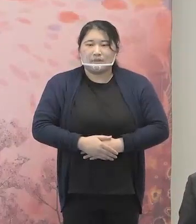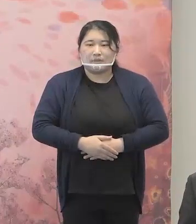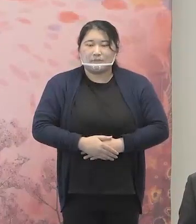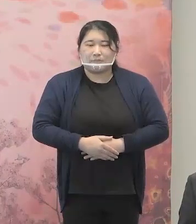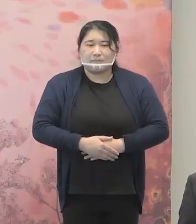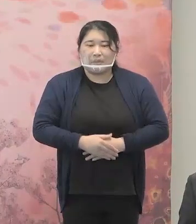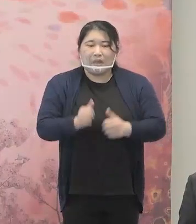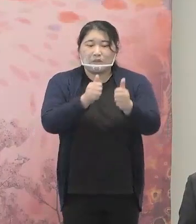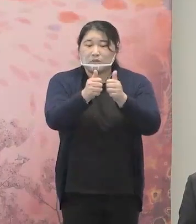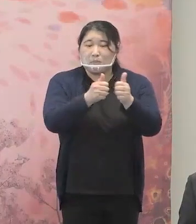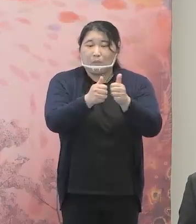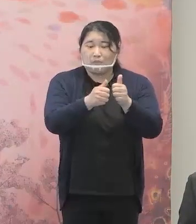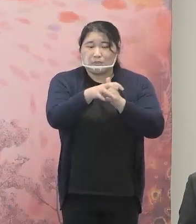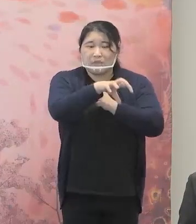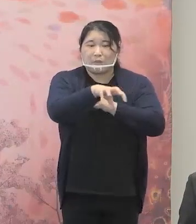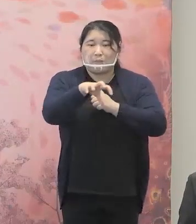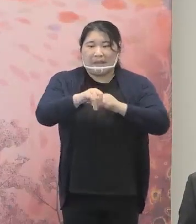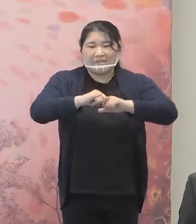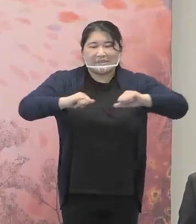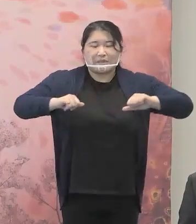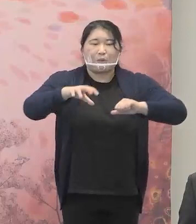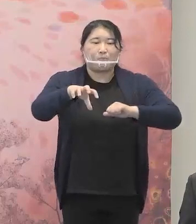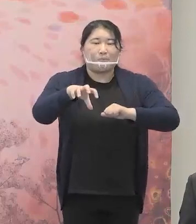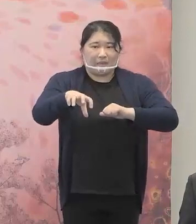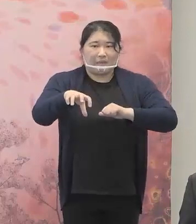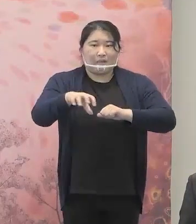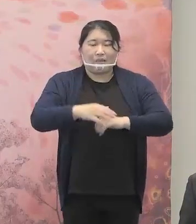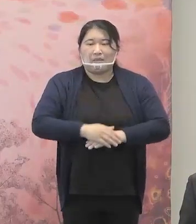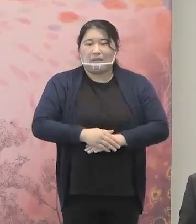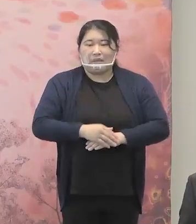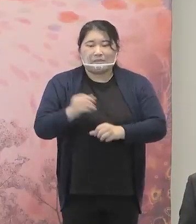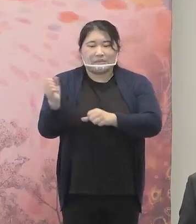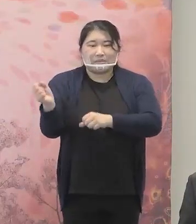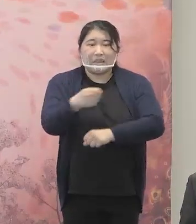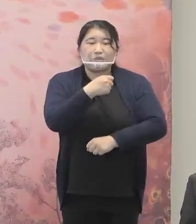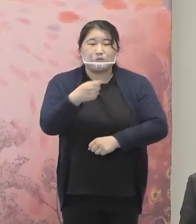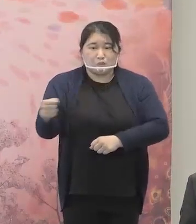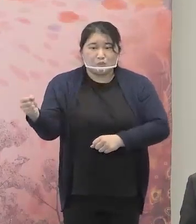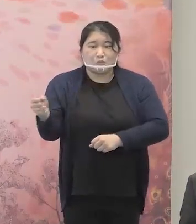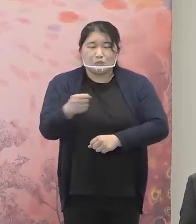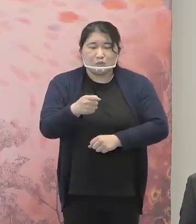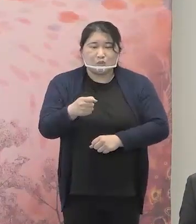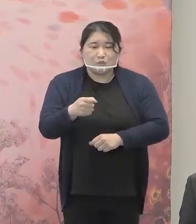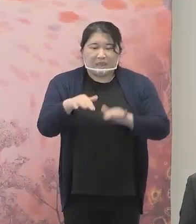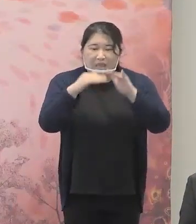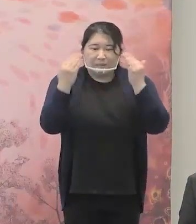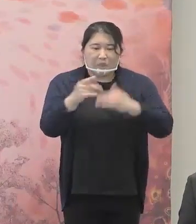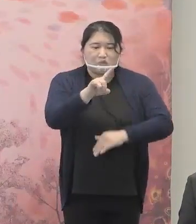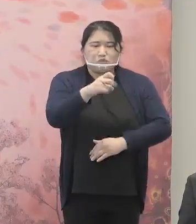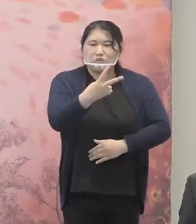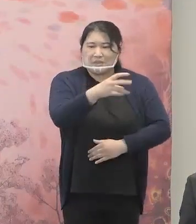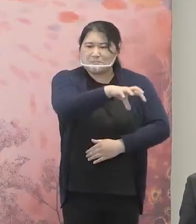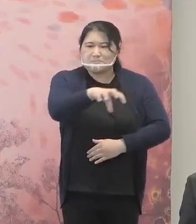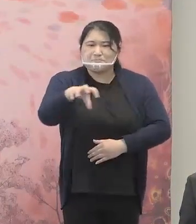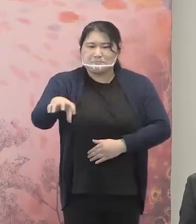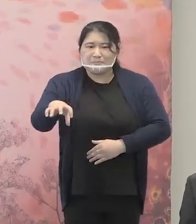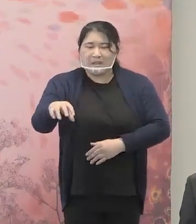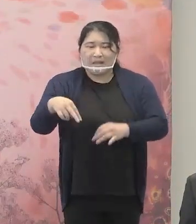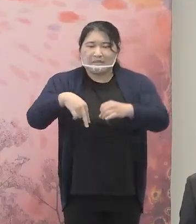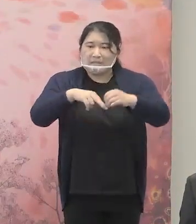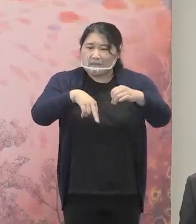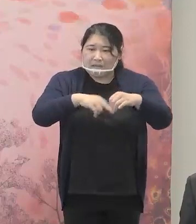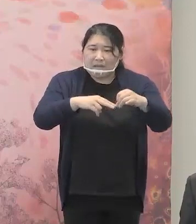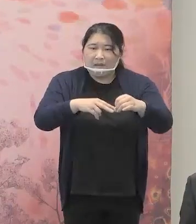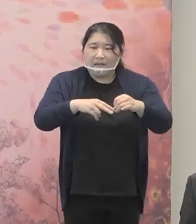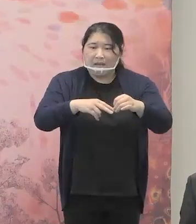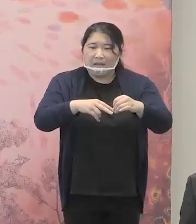このスポーツ広場概要を下段に記載してございます通り、テニスコートは12面のほか、サッカー場やラグビー場などの、